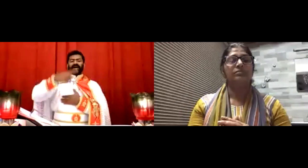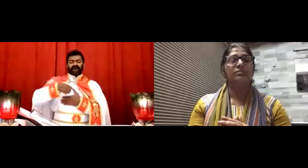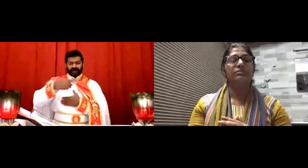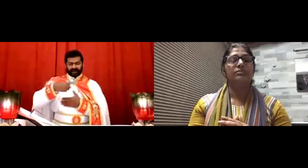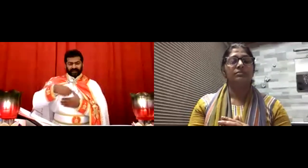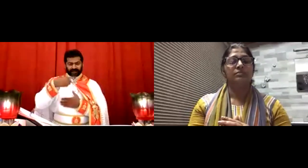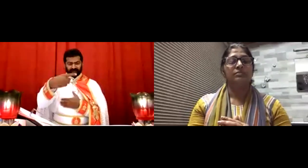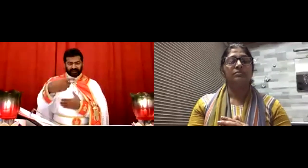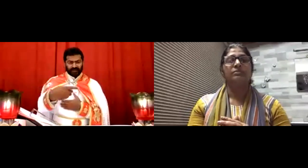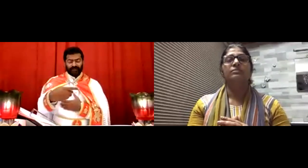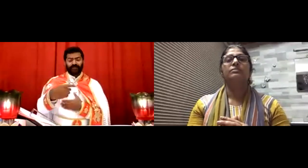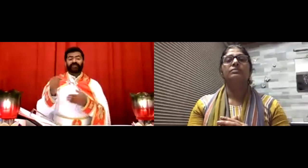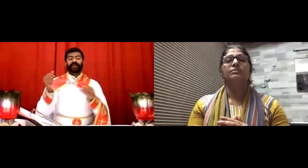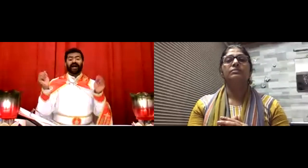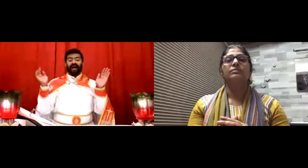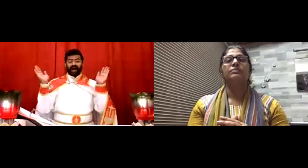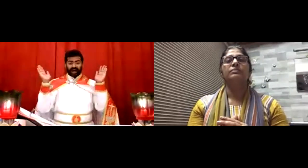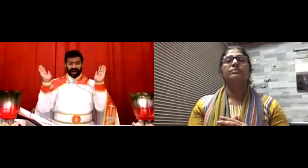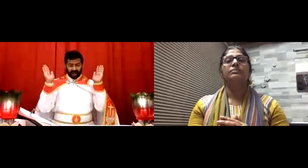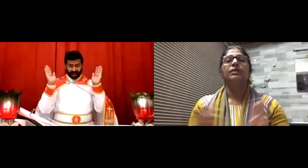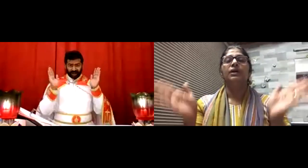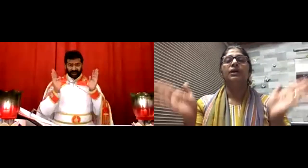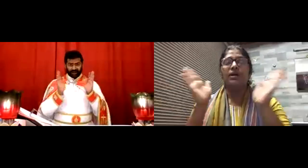സർവേശ്വര എന്നേക്കും.